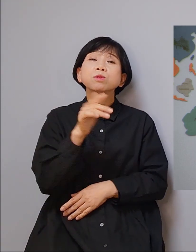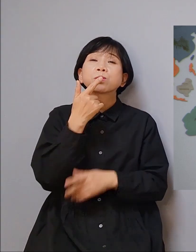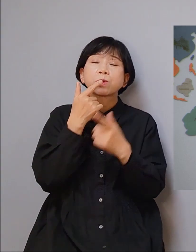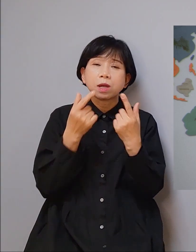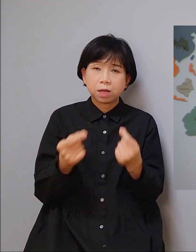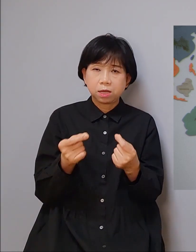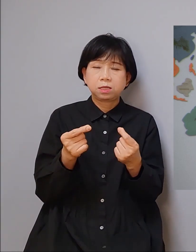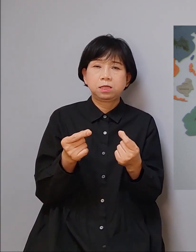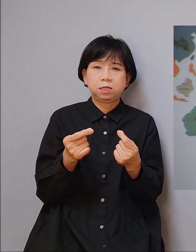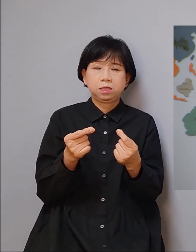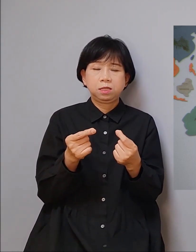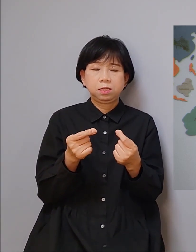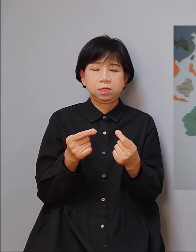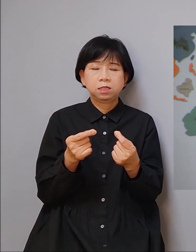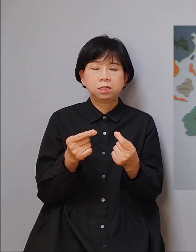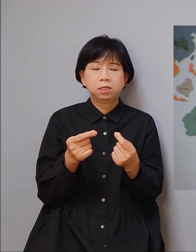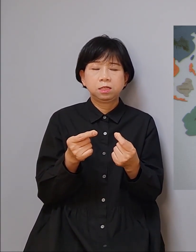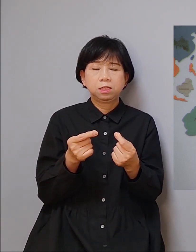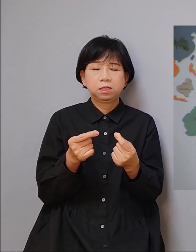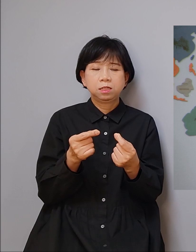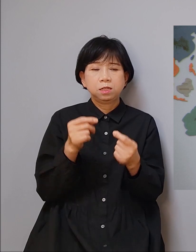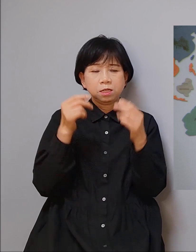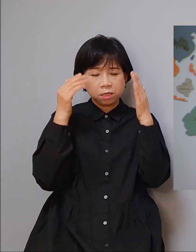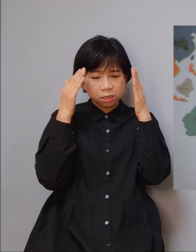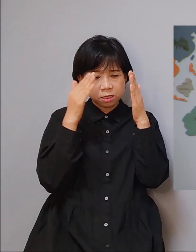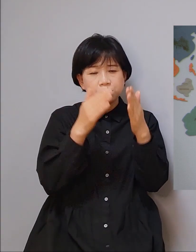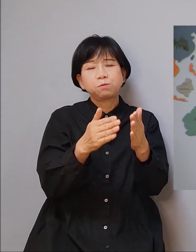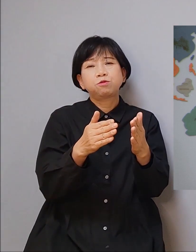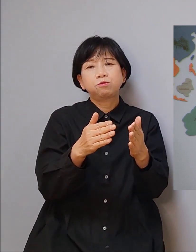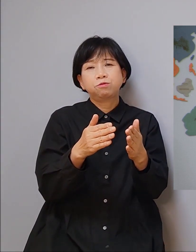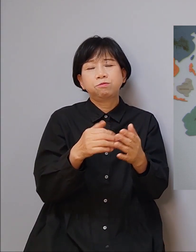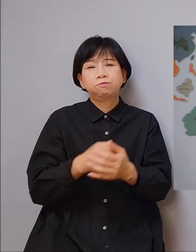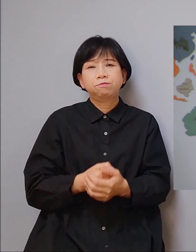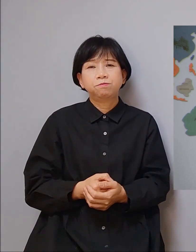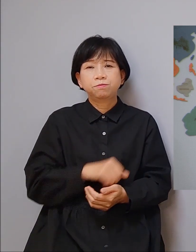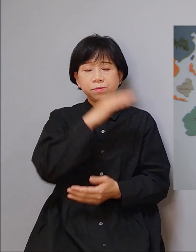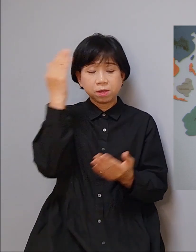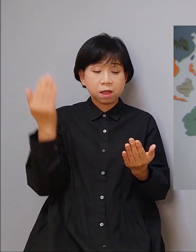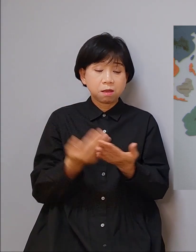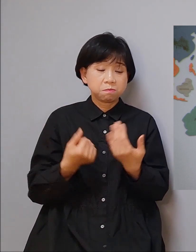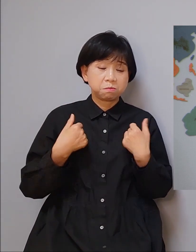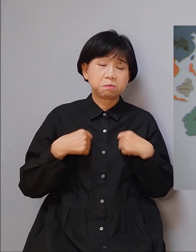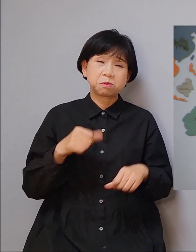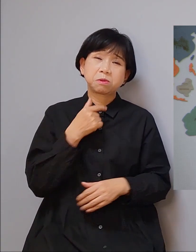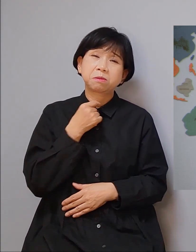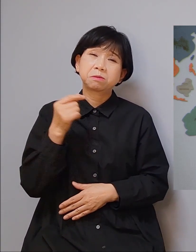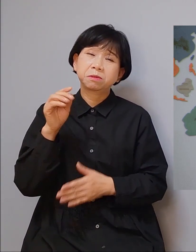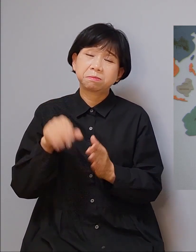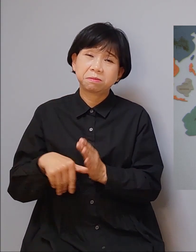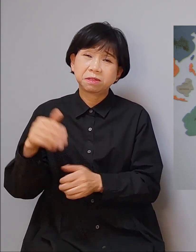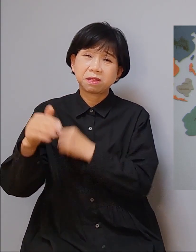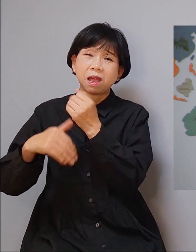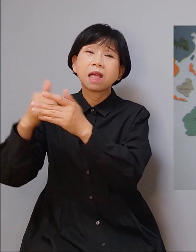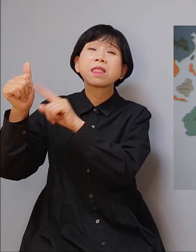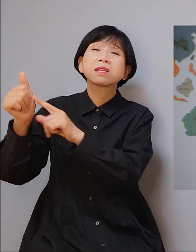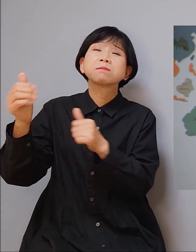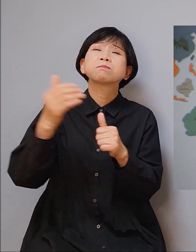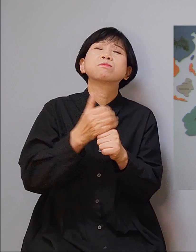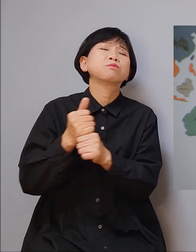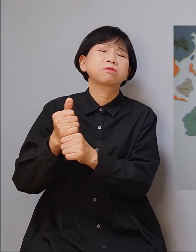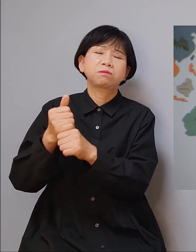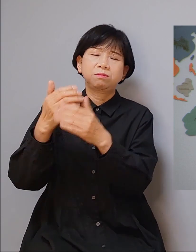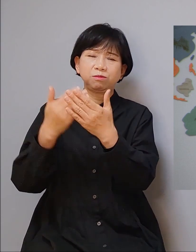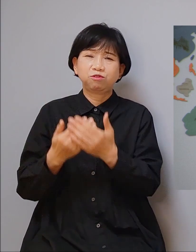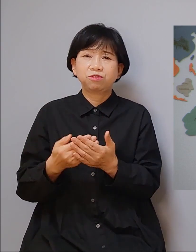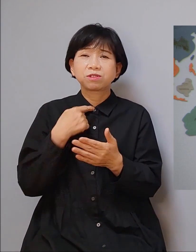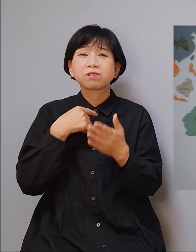그렇게 신경 써주고 계시는 겁니다. 다 포기하고 그만두고 싶을 때 갑자기 하나님이 나타나 우리를 붙잡아 주시는